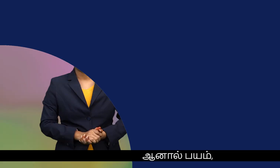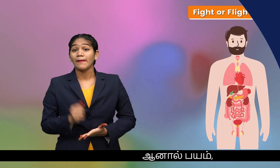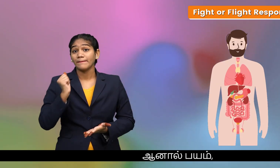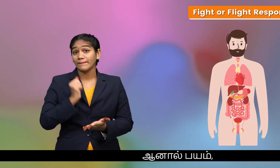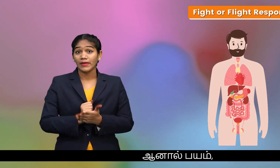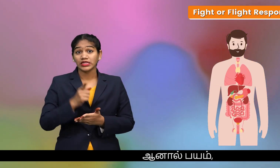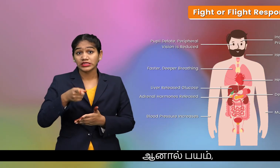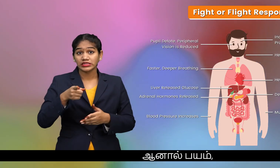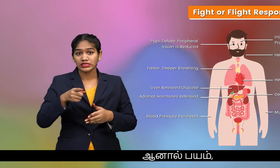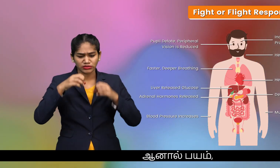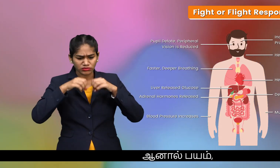ஆனால் பயம்,